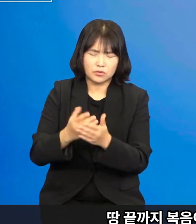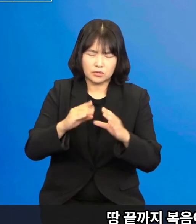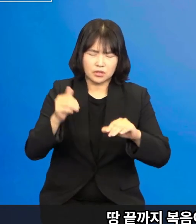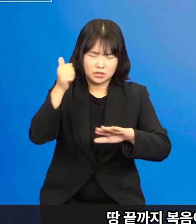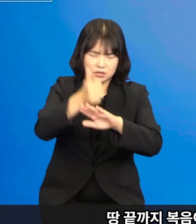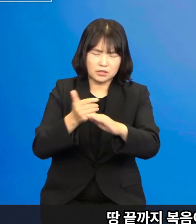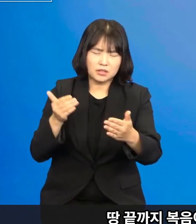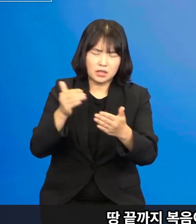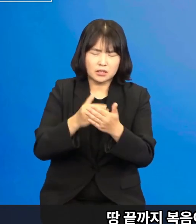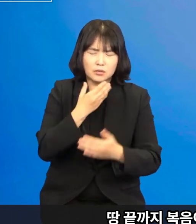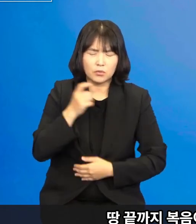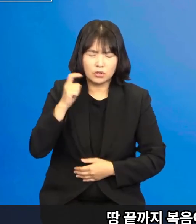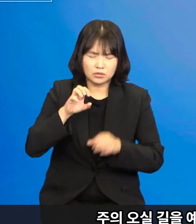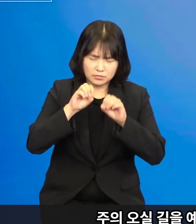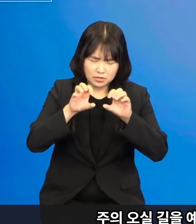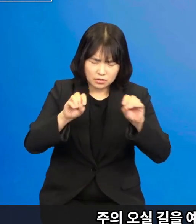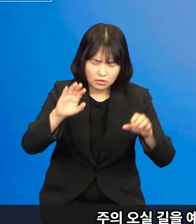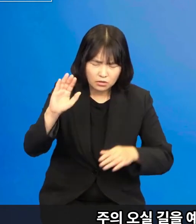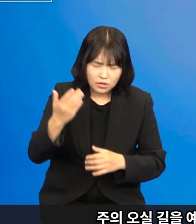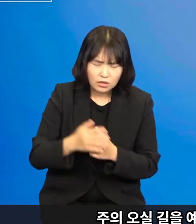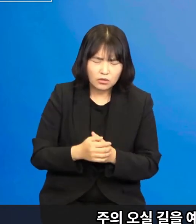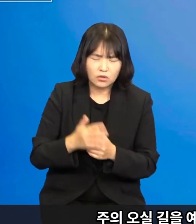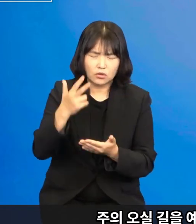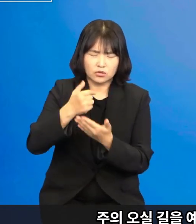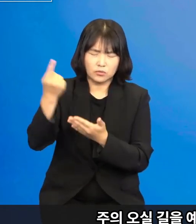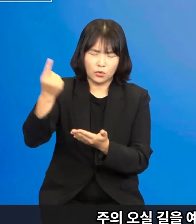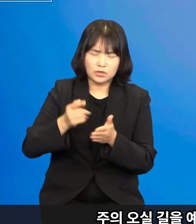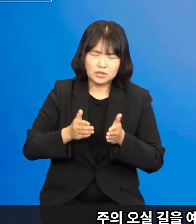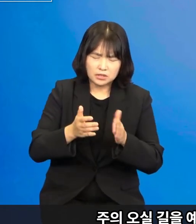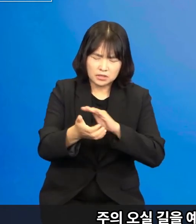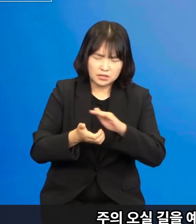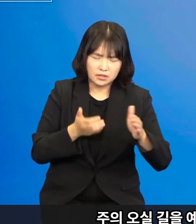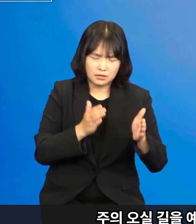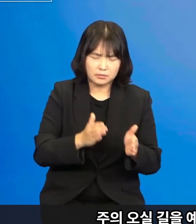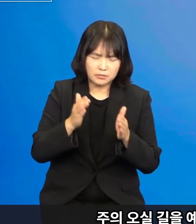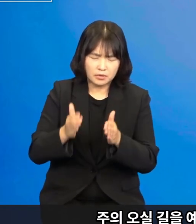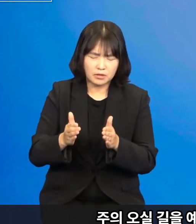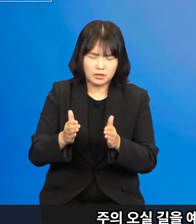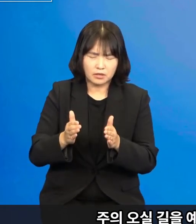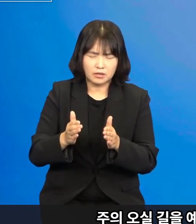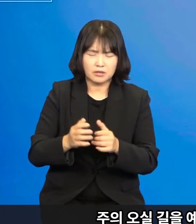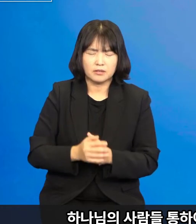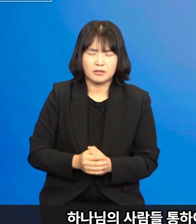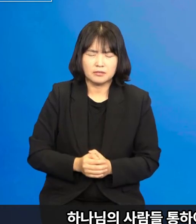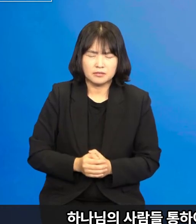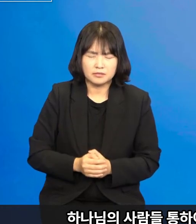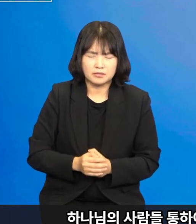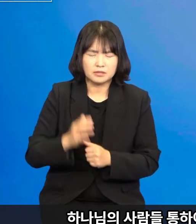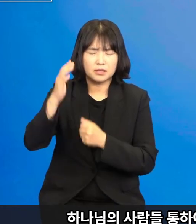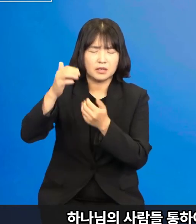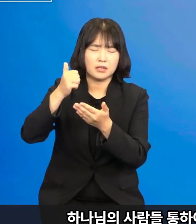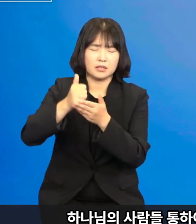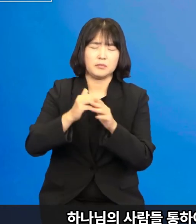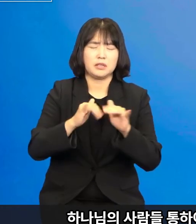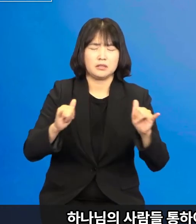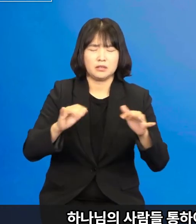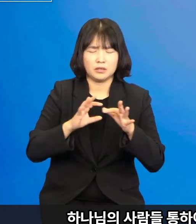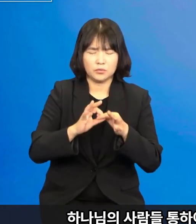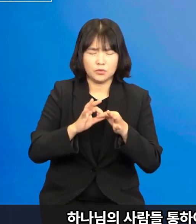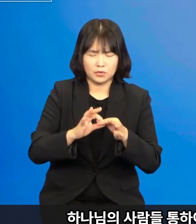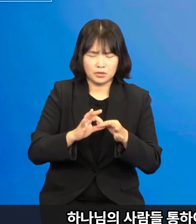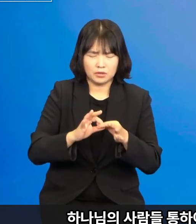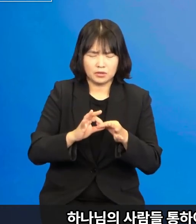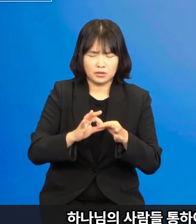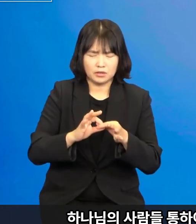끝까지 복음이 증거되게 하여 주셔서 주의 오실 길을 예비하며 굽은 길을 곧게 하는 하나님의 사람들을 통하여